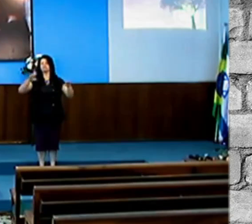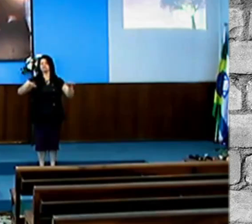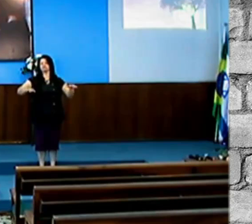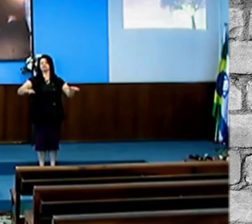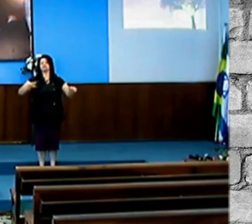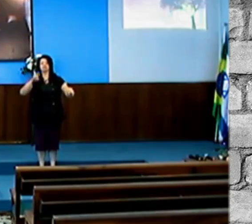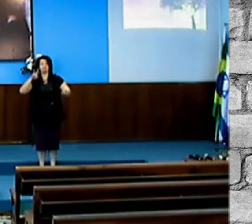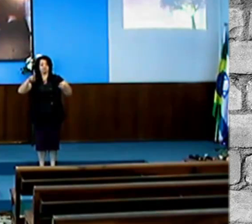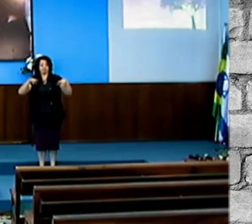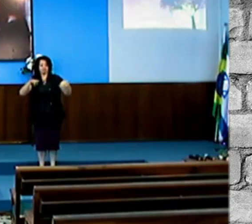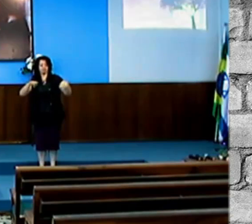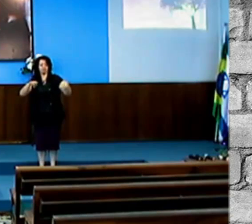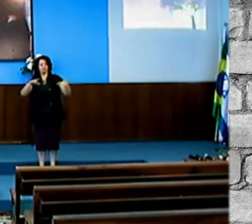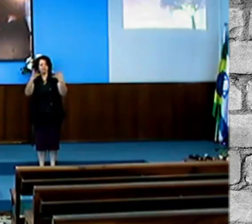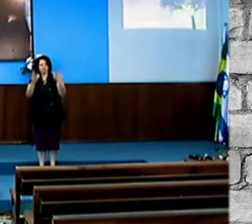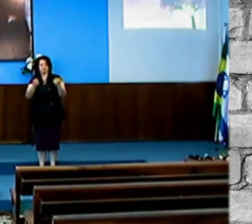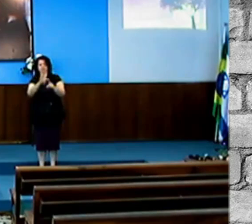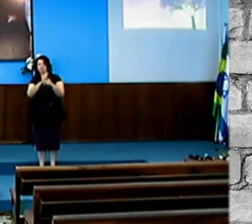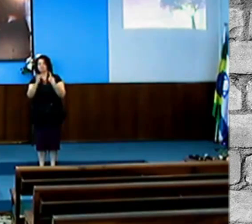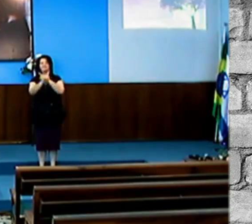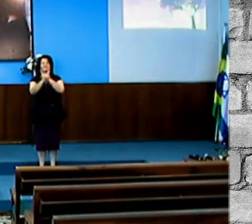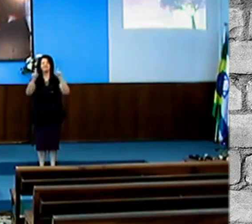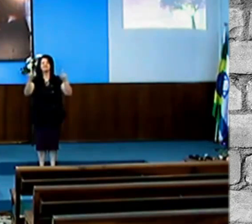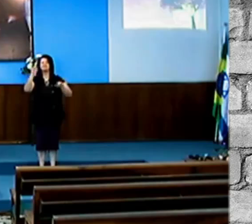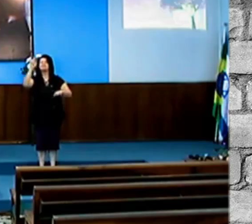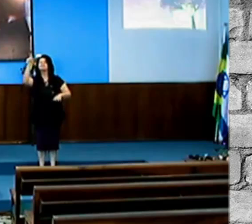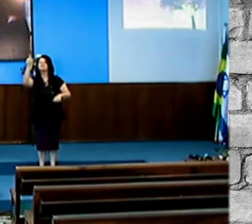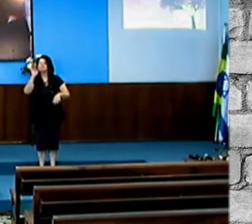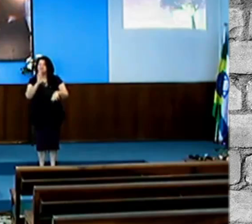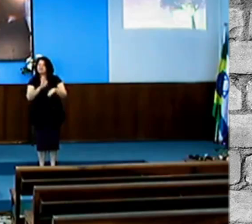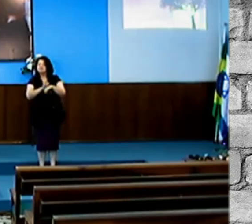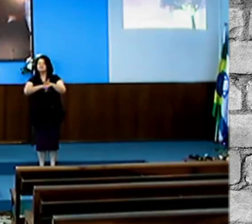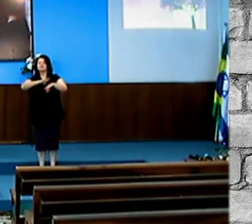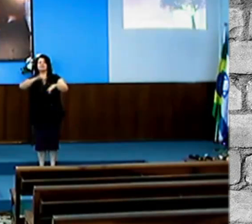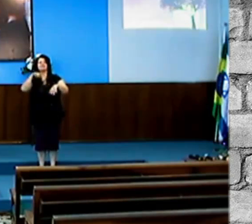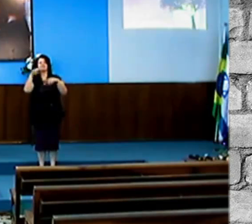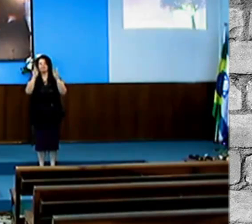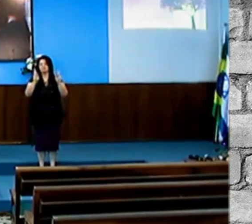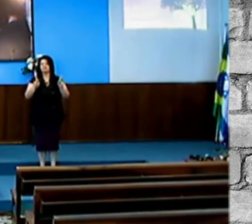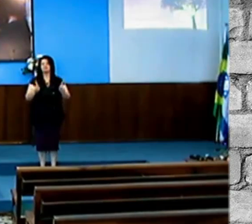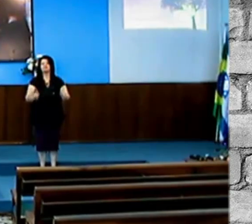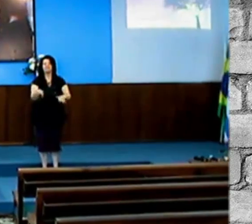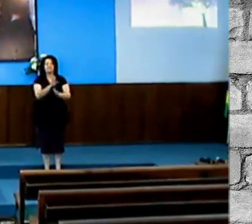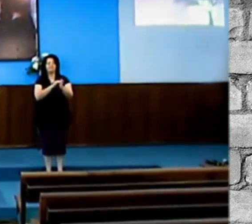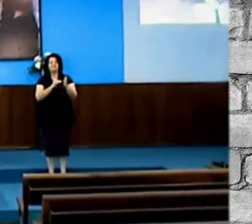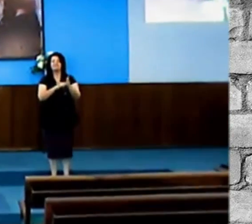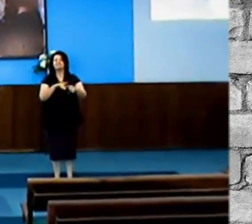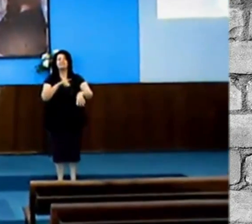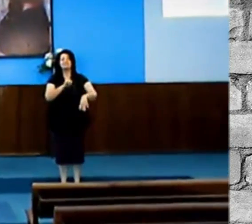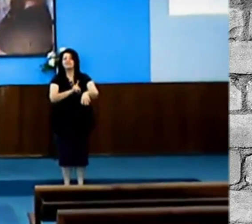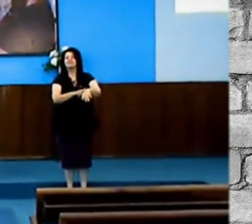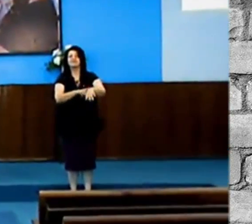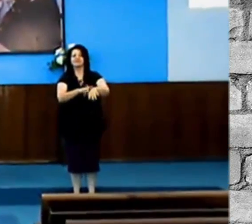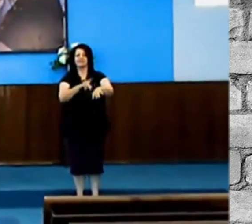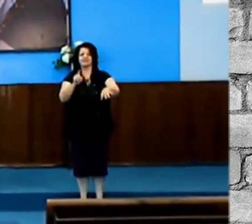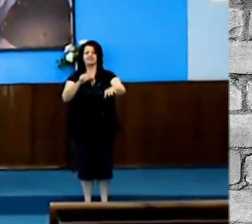observando. Não é isso. Pelo contrário, Deus é aquele que nos convoca e nos conduz em todo momento do culto. O